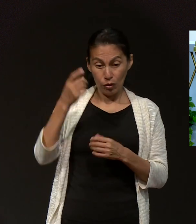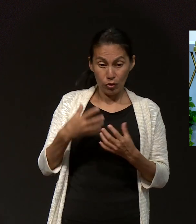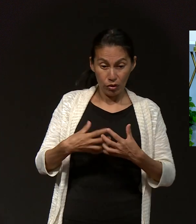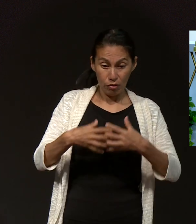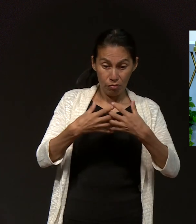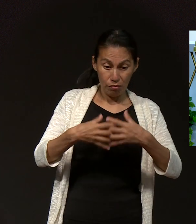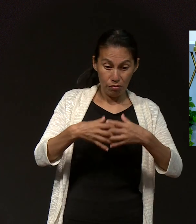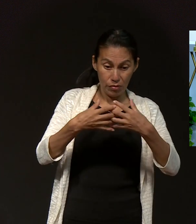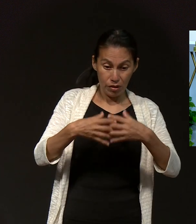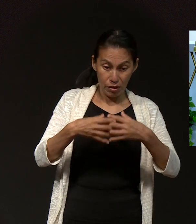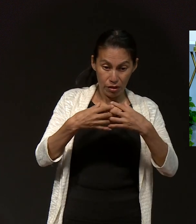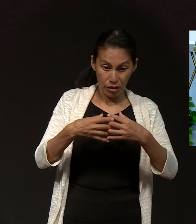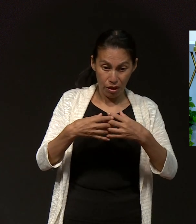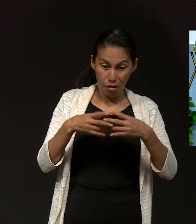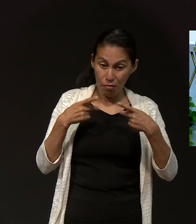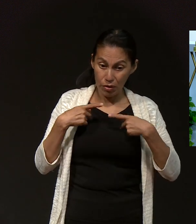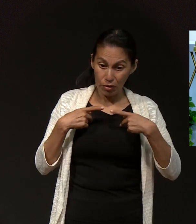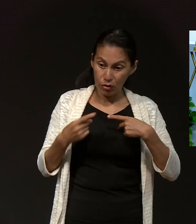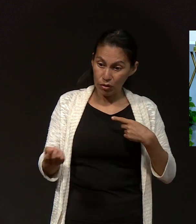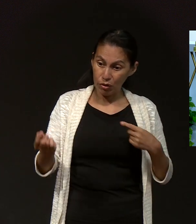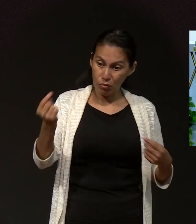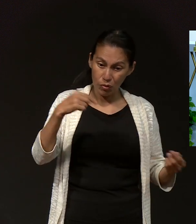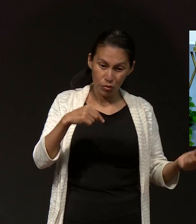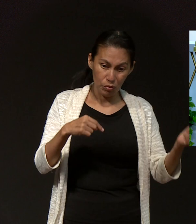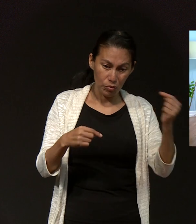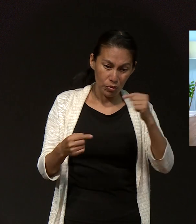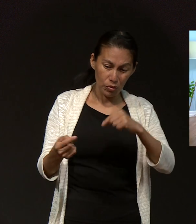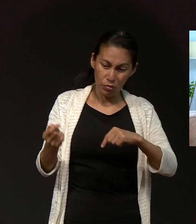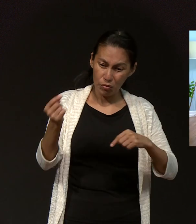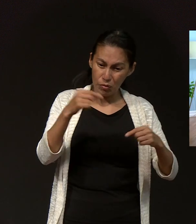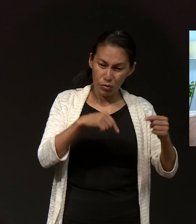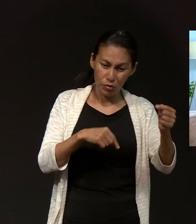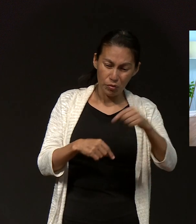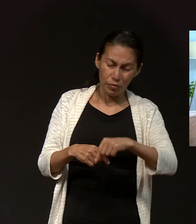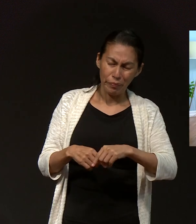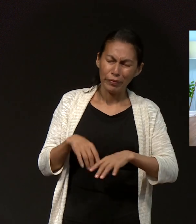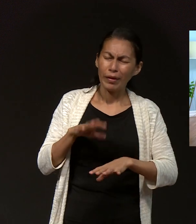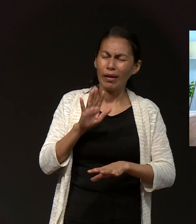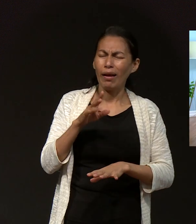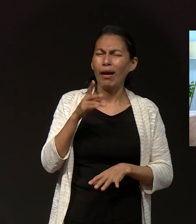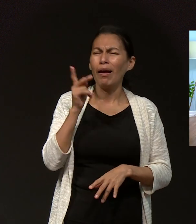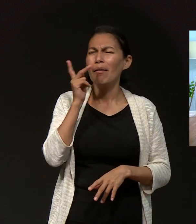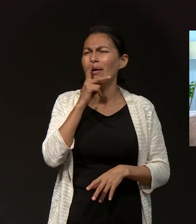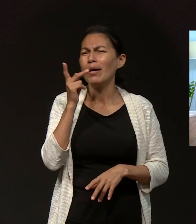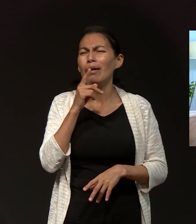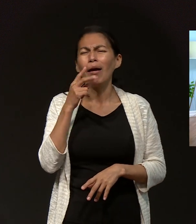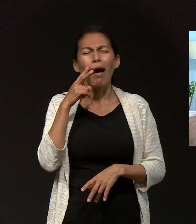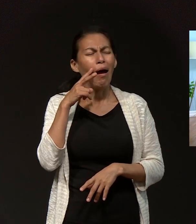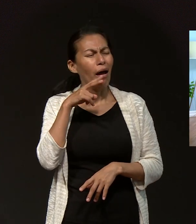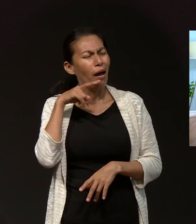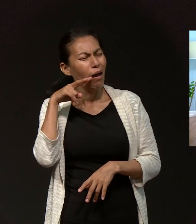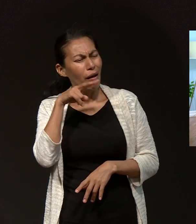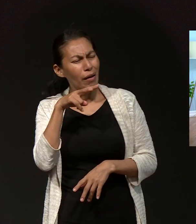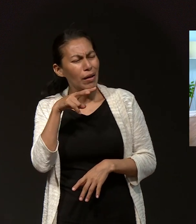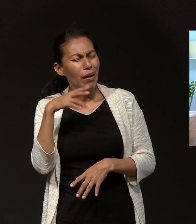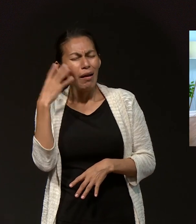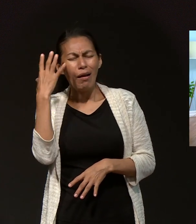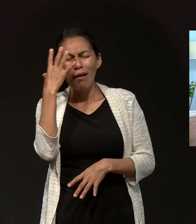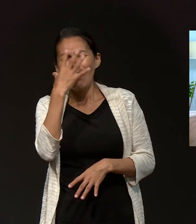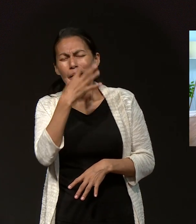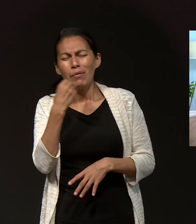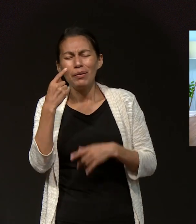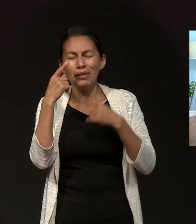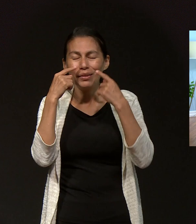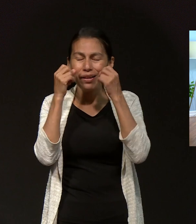una empresa, va juntando la gente que tiene. trae. Pastor, hubiera visto la cara de felicidad, cómo le brillaban sus